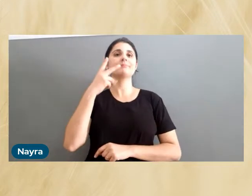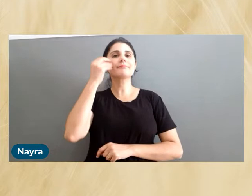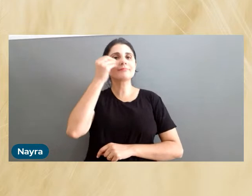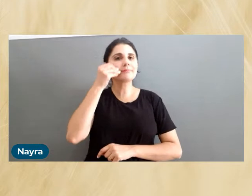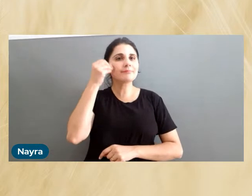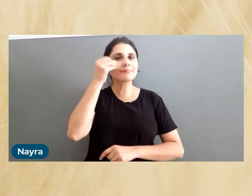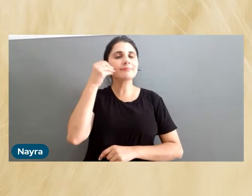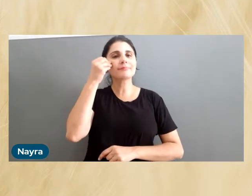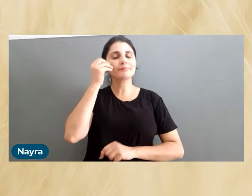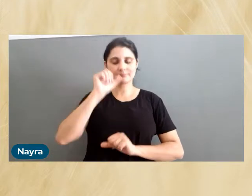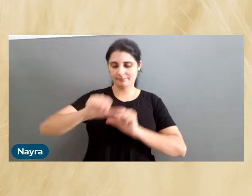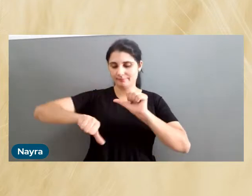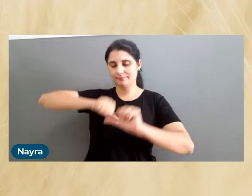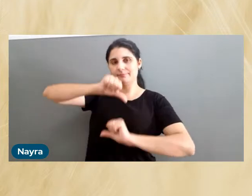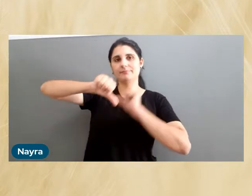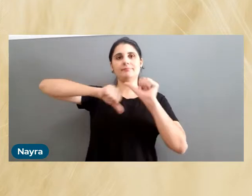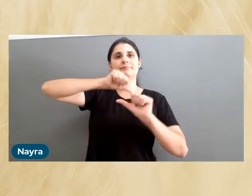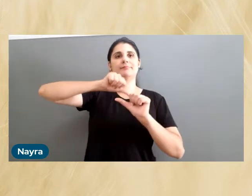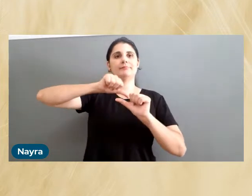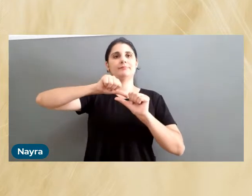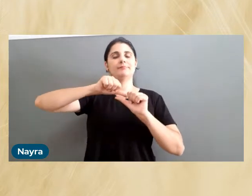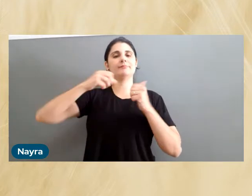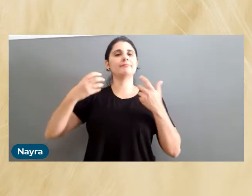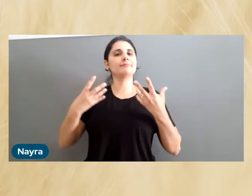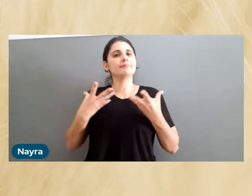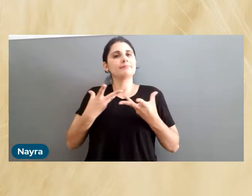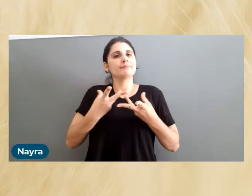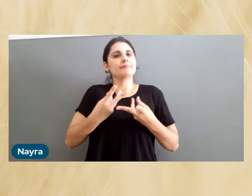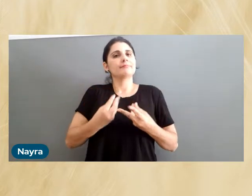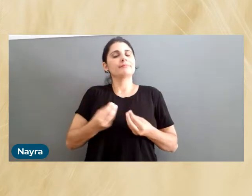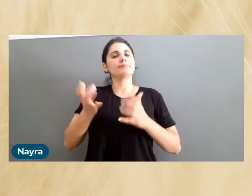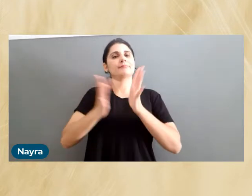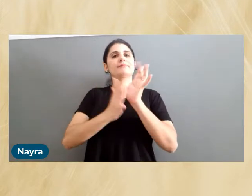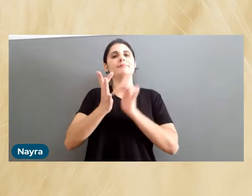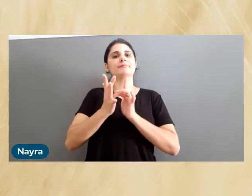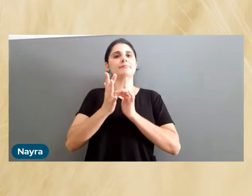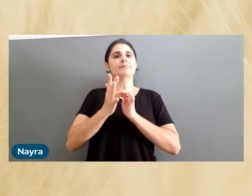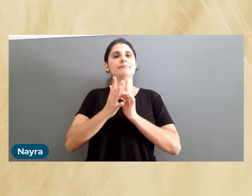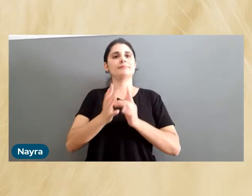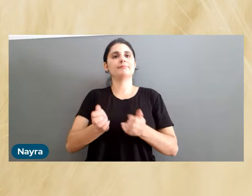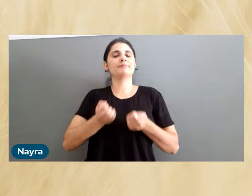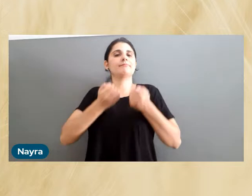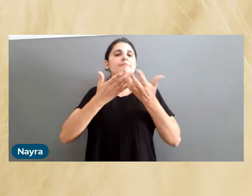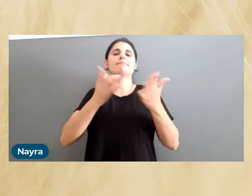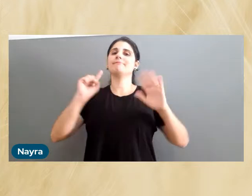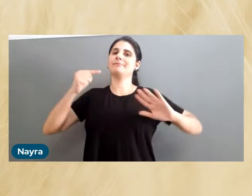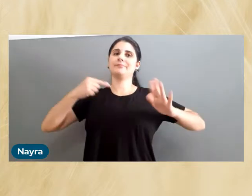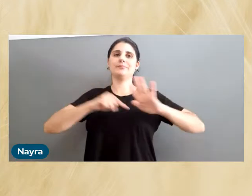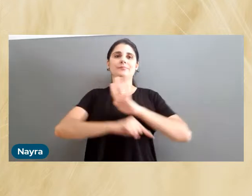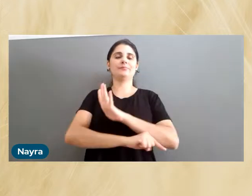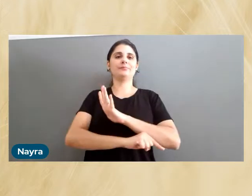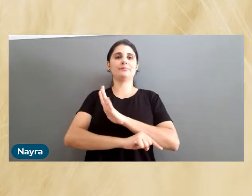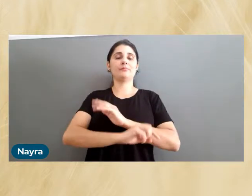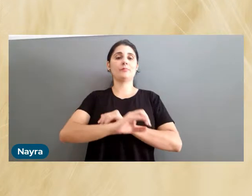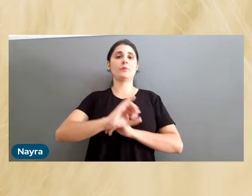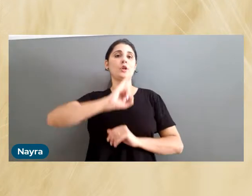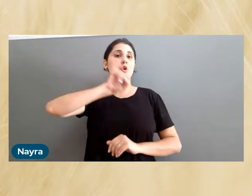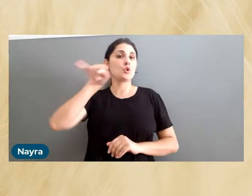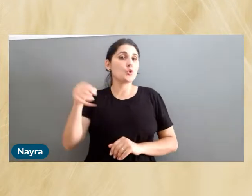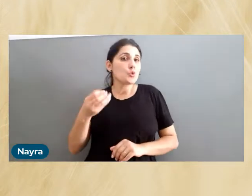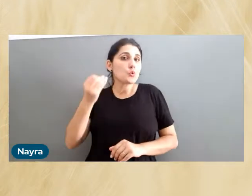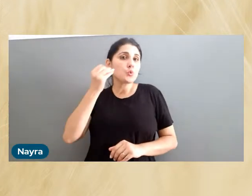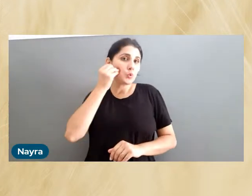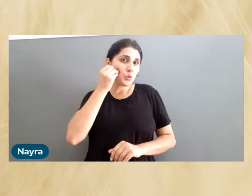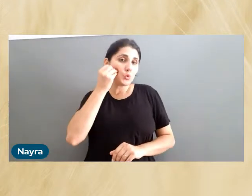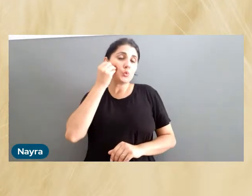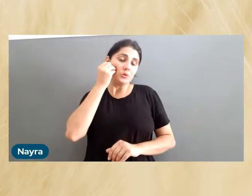da transformação, era algo que Jesus trazia de uma maneira muito profunda. Judas negou, Judas traiu